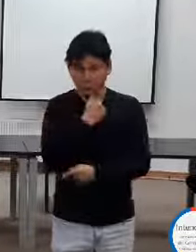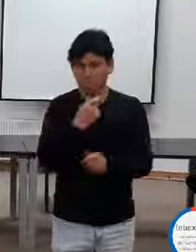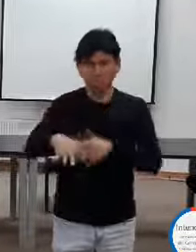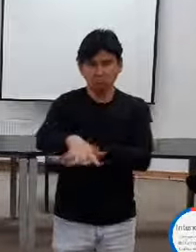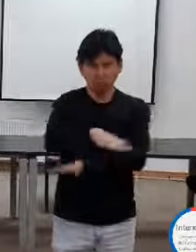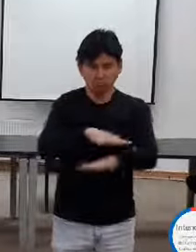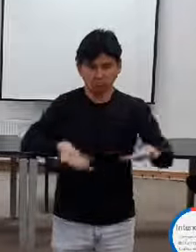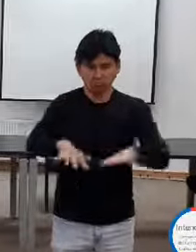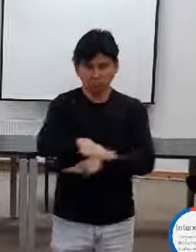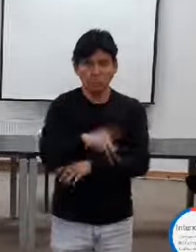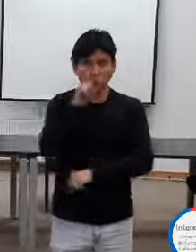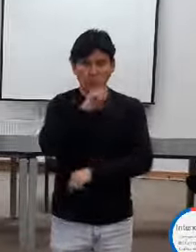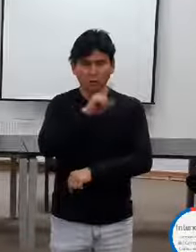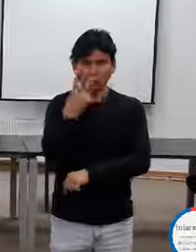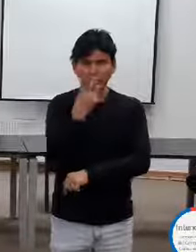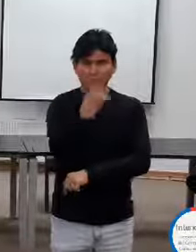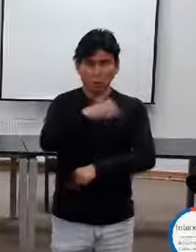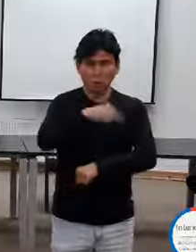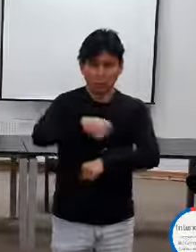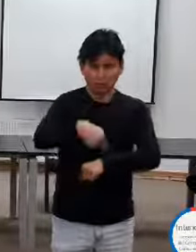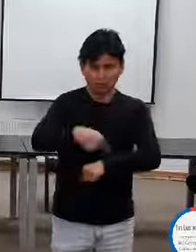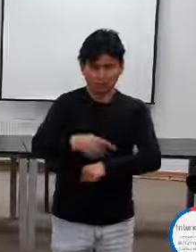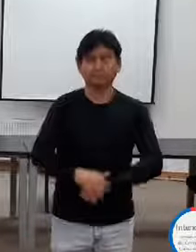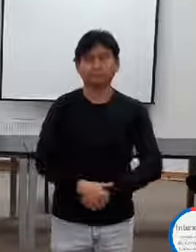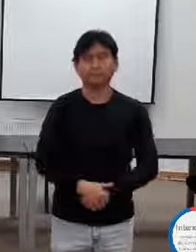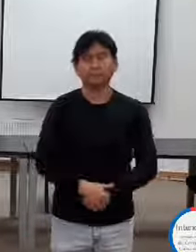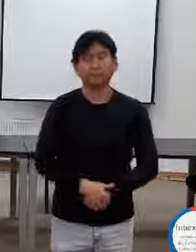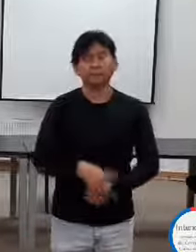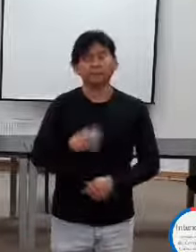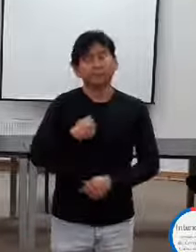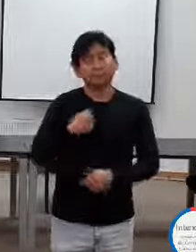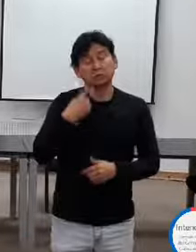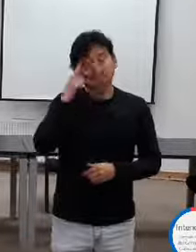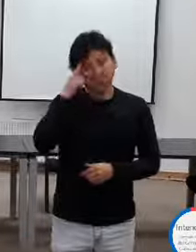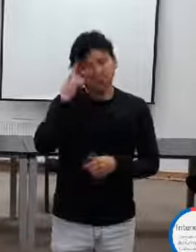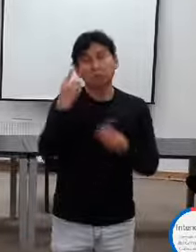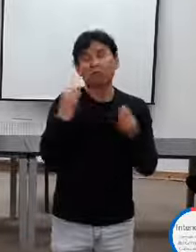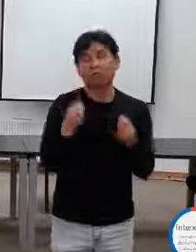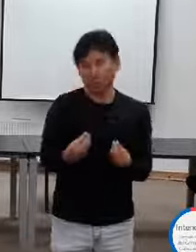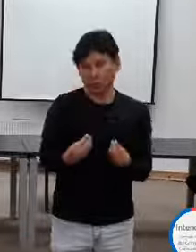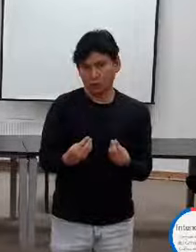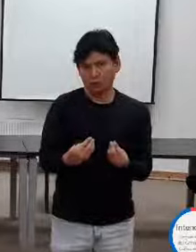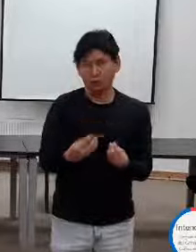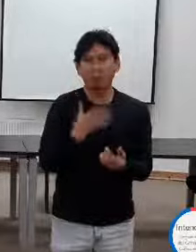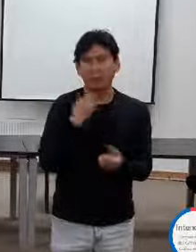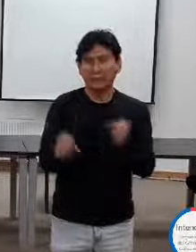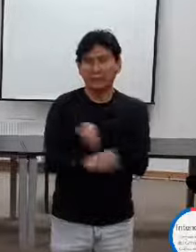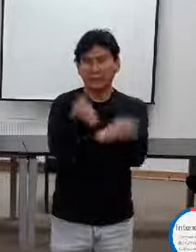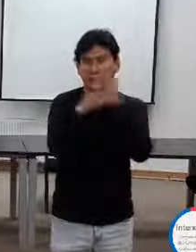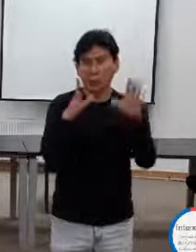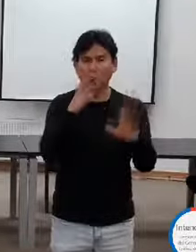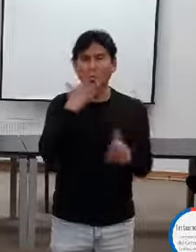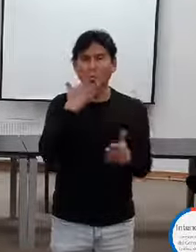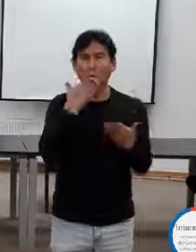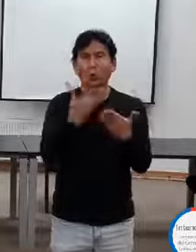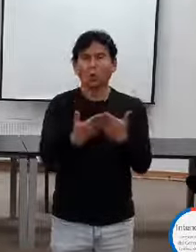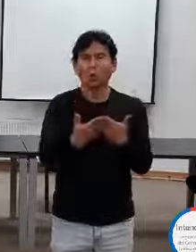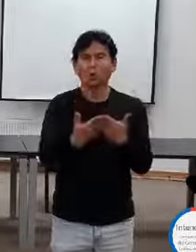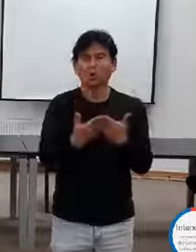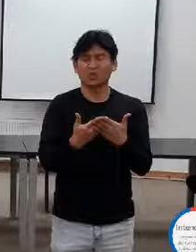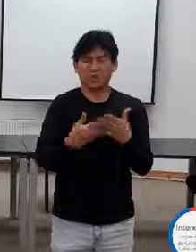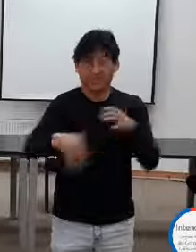del orden público en las últimas 24 horas y me parece muy bueno porque esto claramente, cuando existe esta